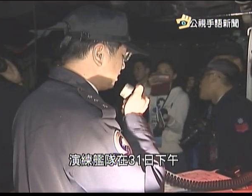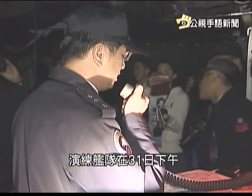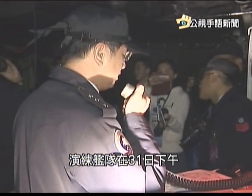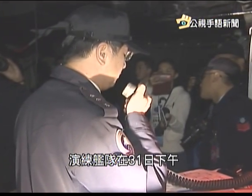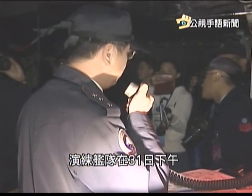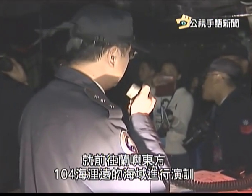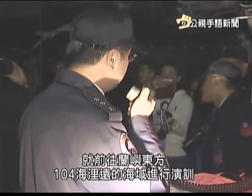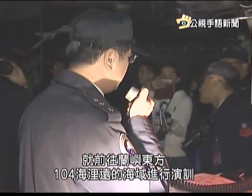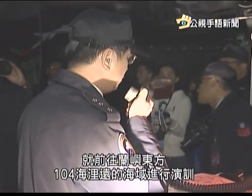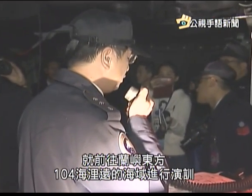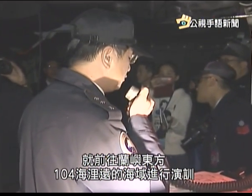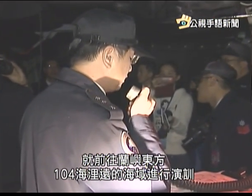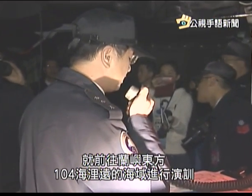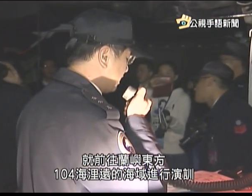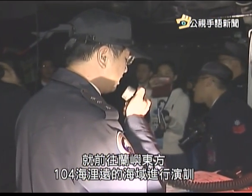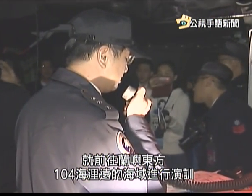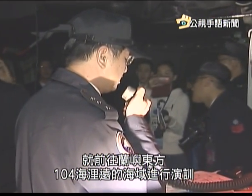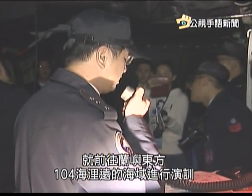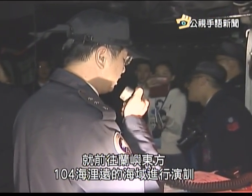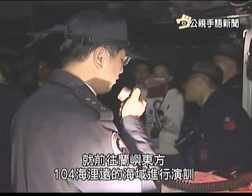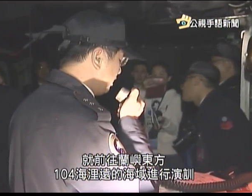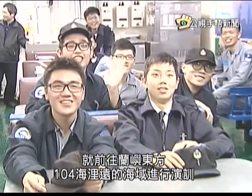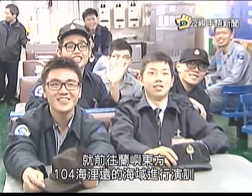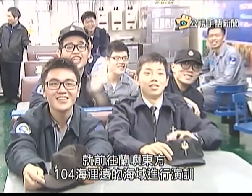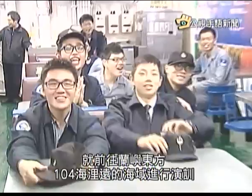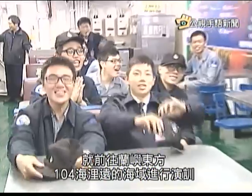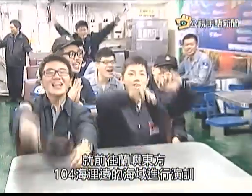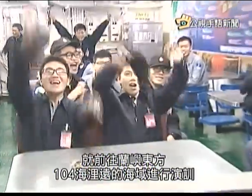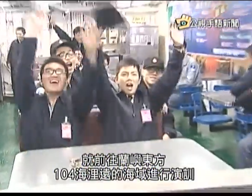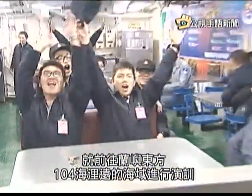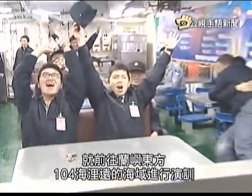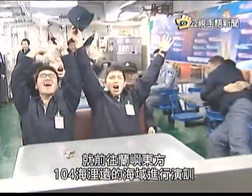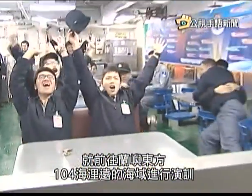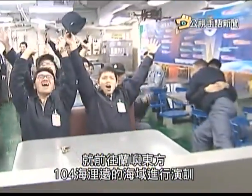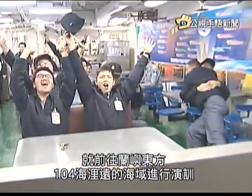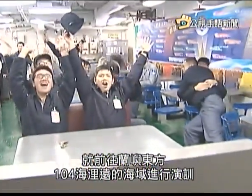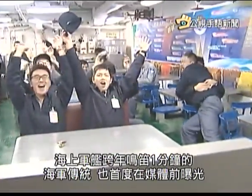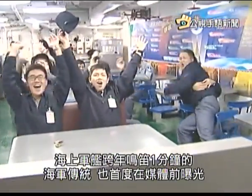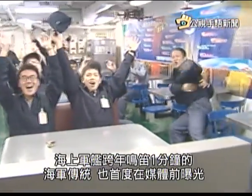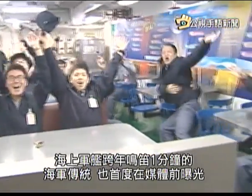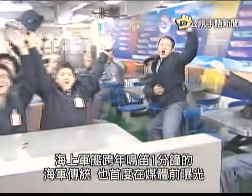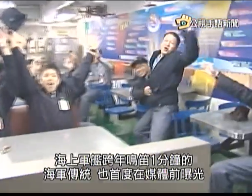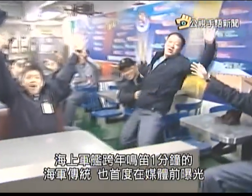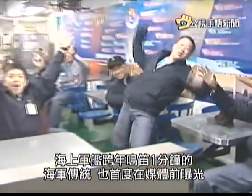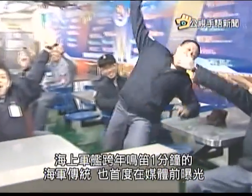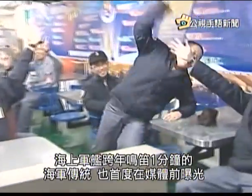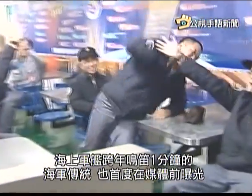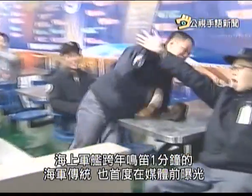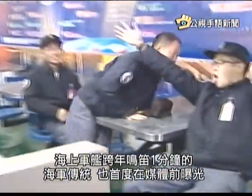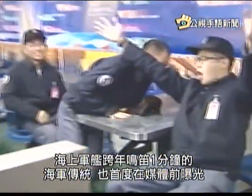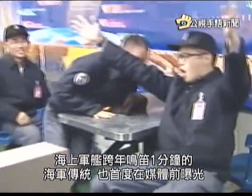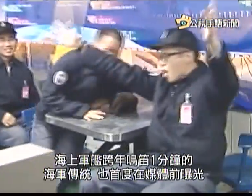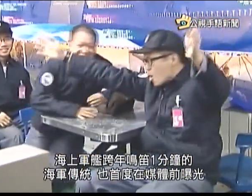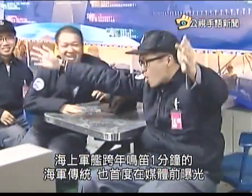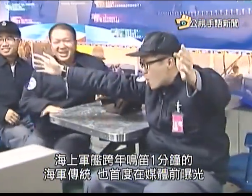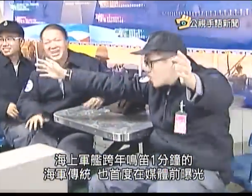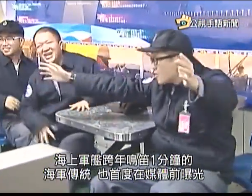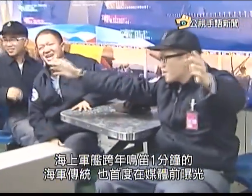就前往蓝屿东方104海里远的海域进行演训，海上军舰跨年鸣笛一分钟的海军传统也首度在媒体